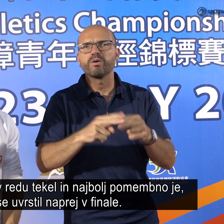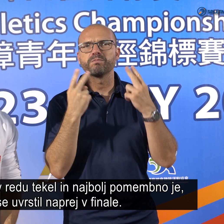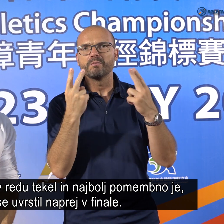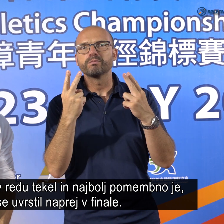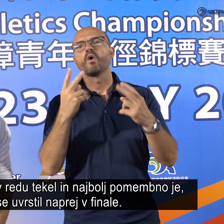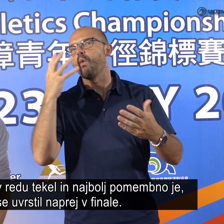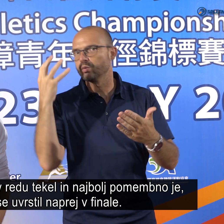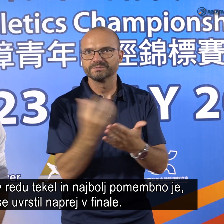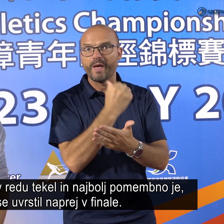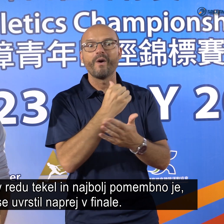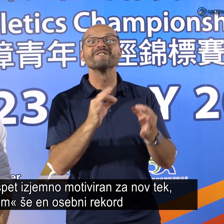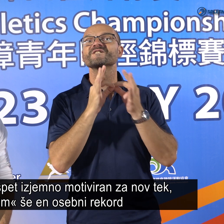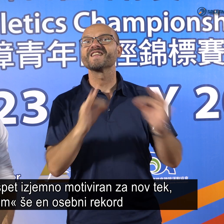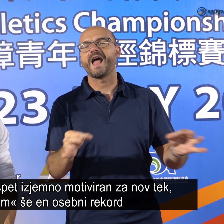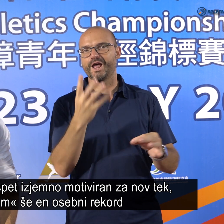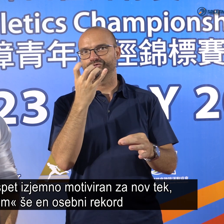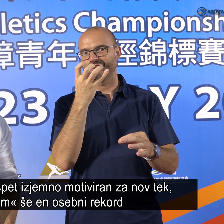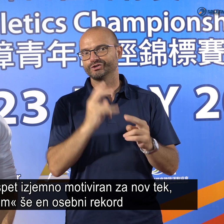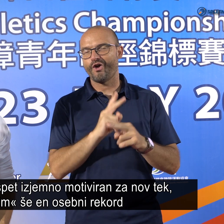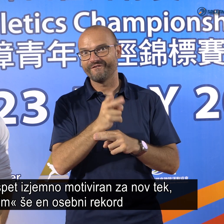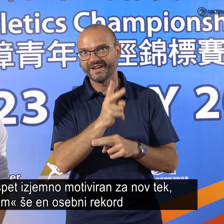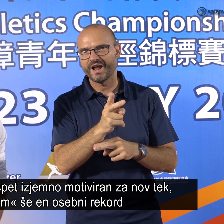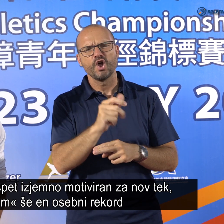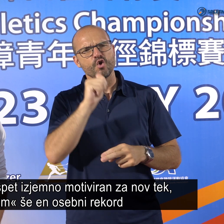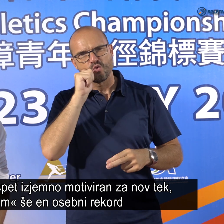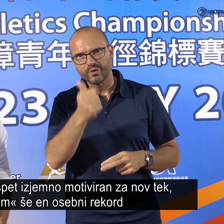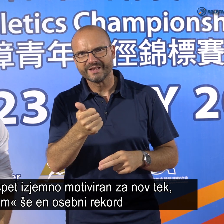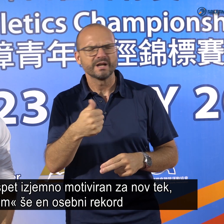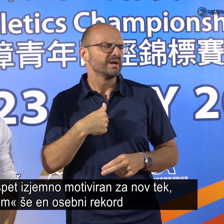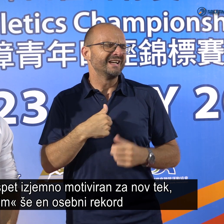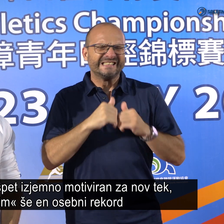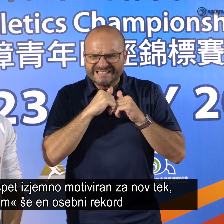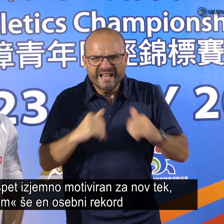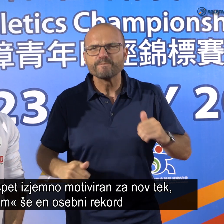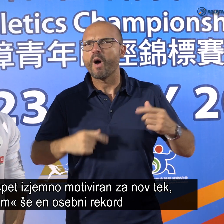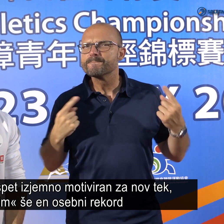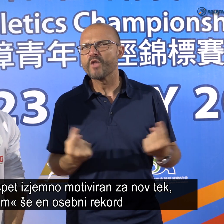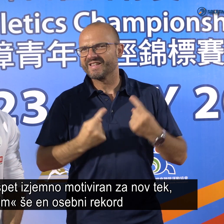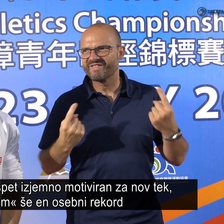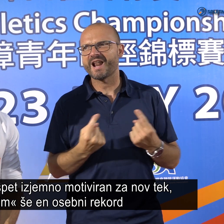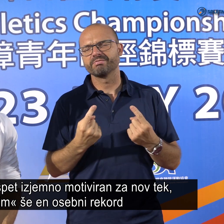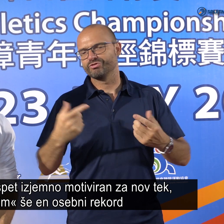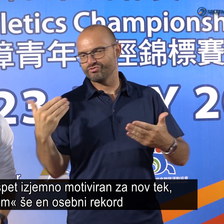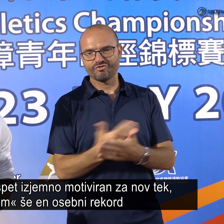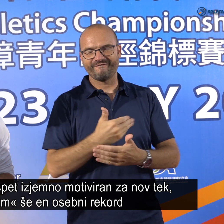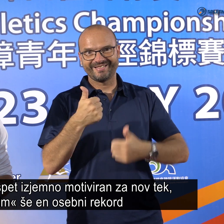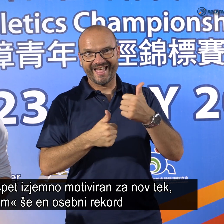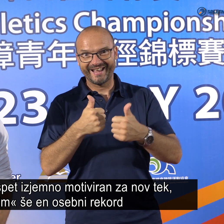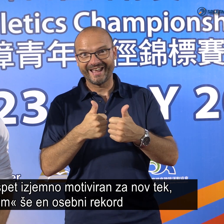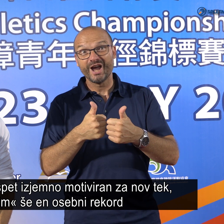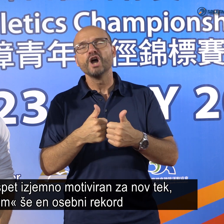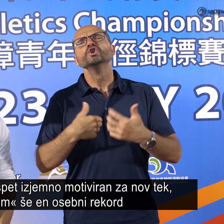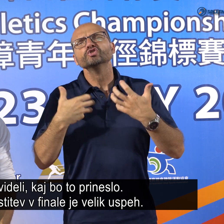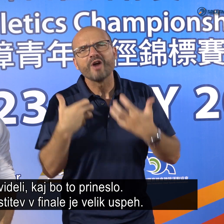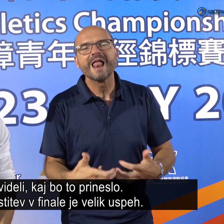naprej v finale in seveda jutri bom spet izjemno motiviran za nov tek, da izrušim še en